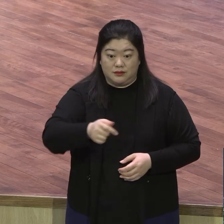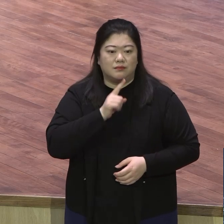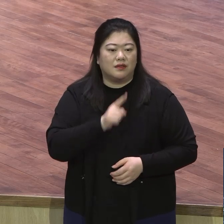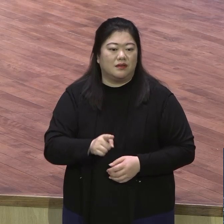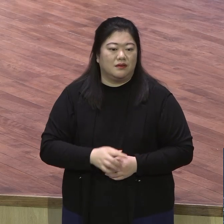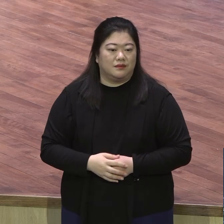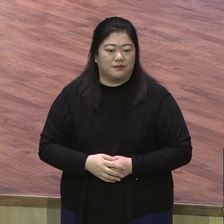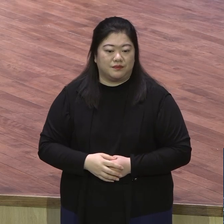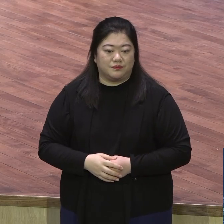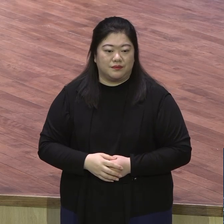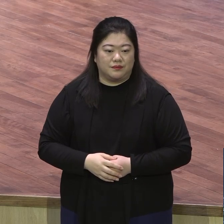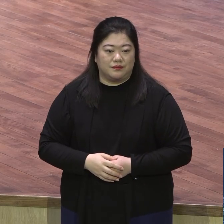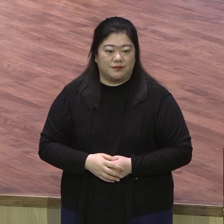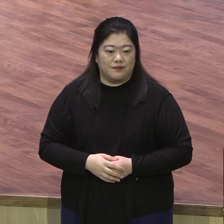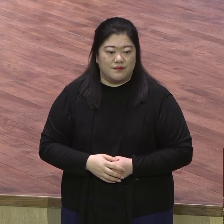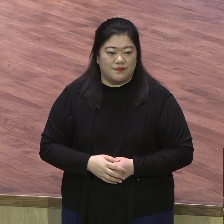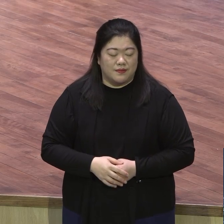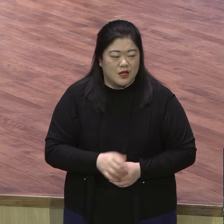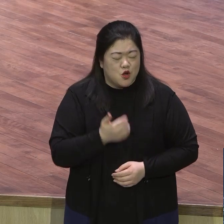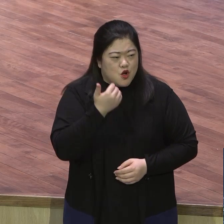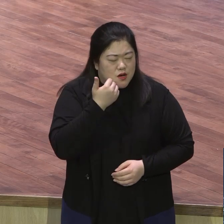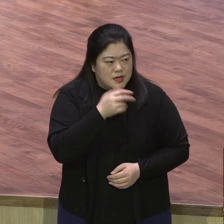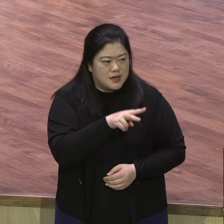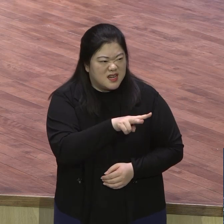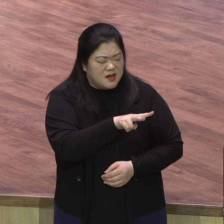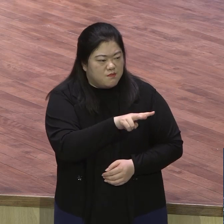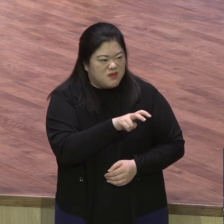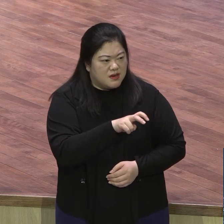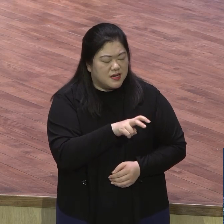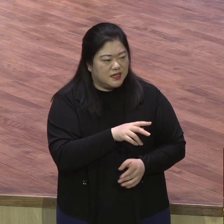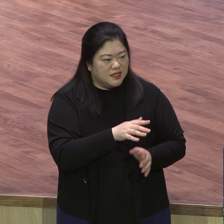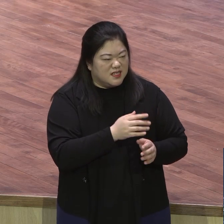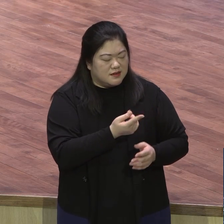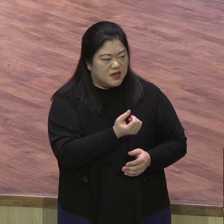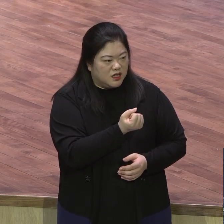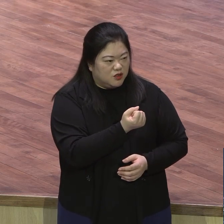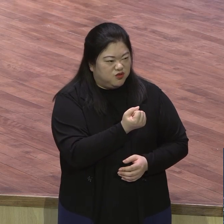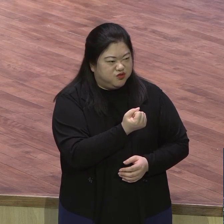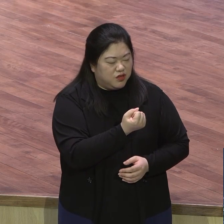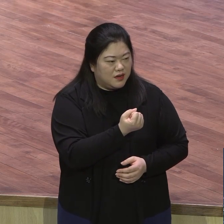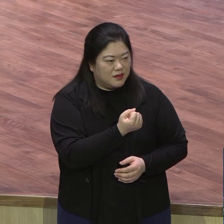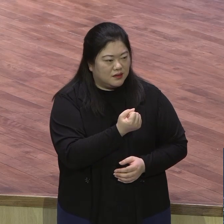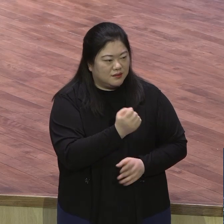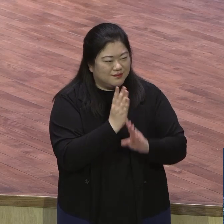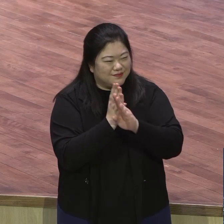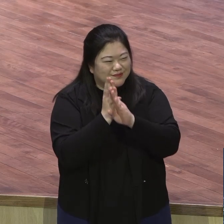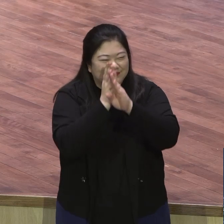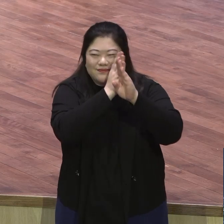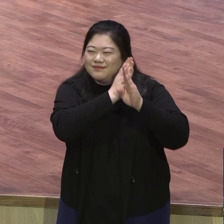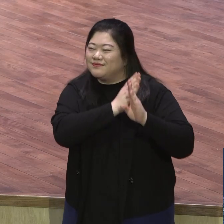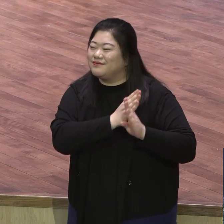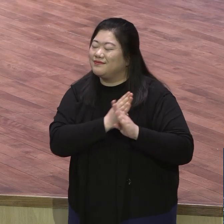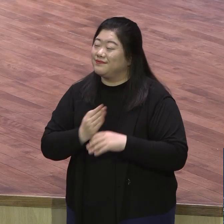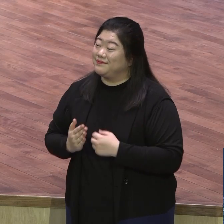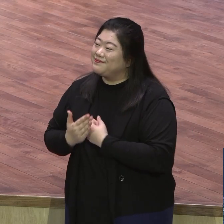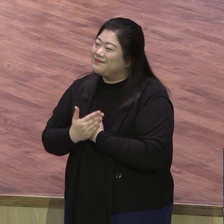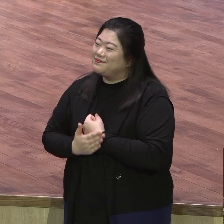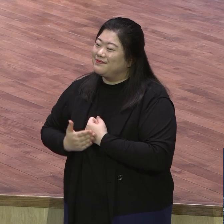이게 이런 마음이 미움과 분노고 질투 있으면서 예배 시간에 앉아있으면 은혜가 되겠어요.